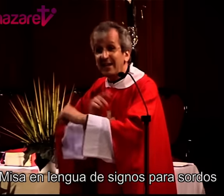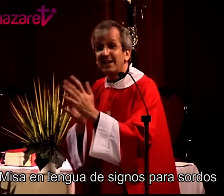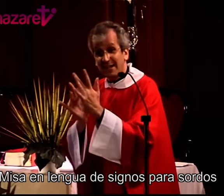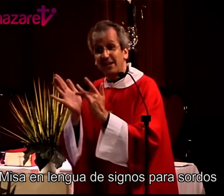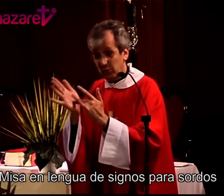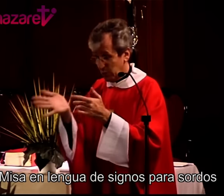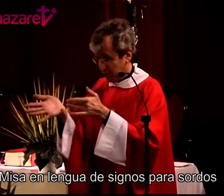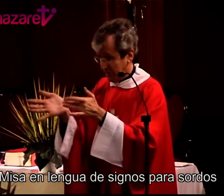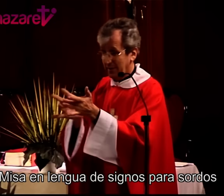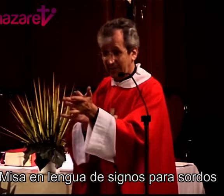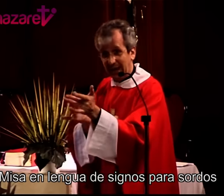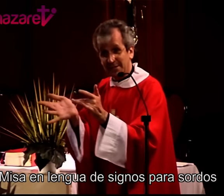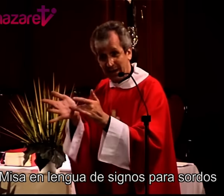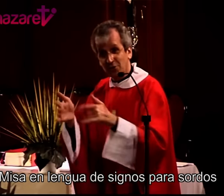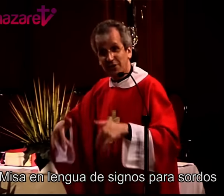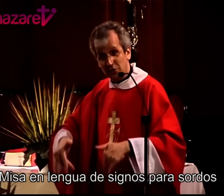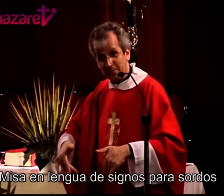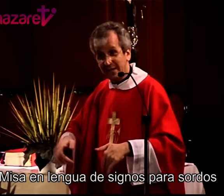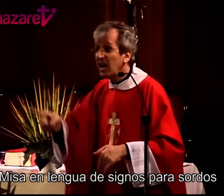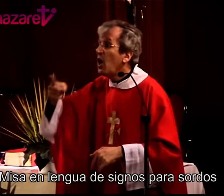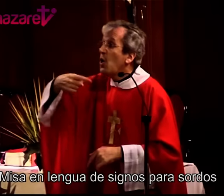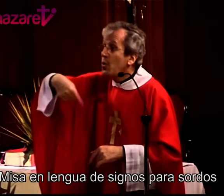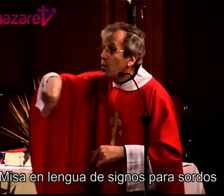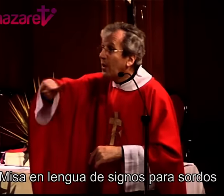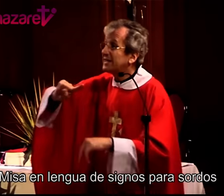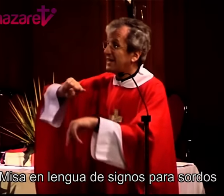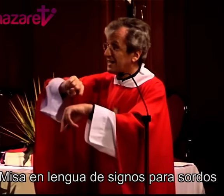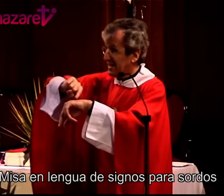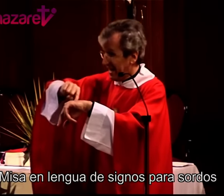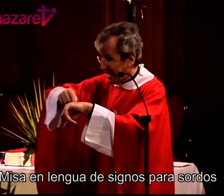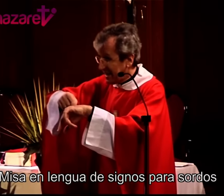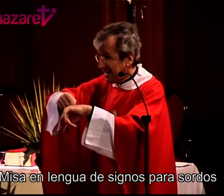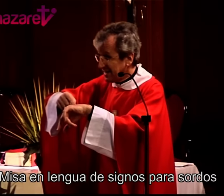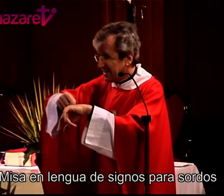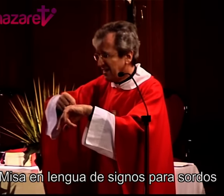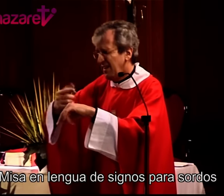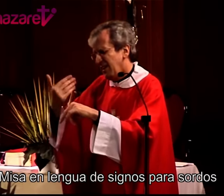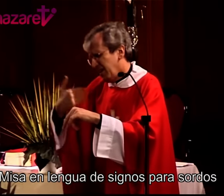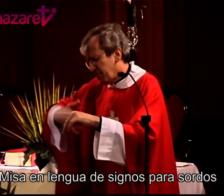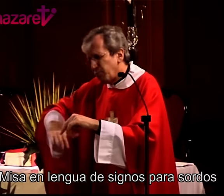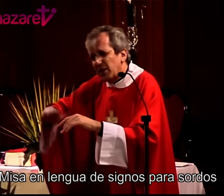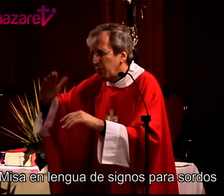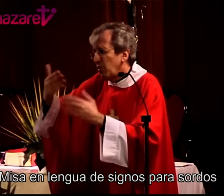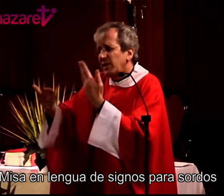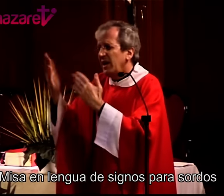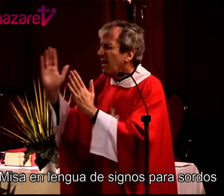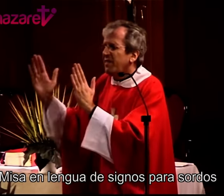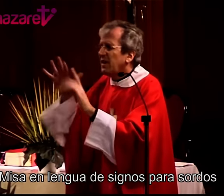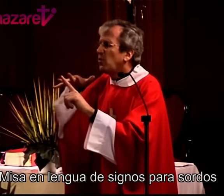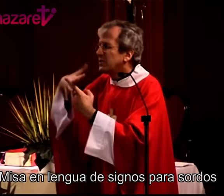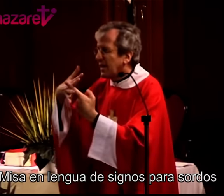las heridas de Jesús, de las manos, de los pies, nuestras heridas, pues a lo mejor